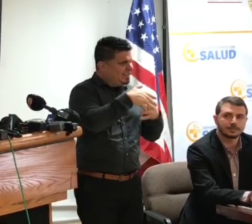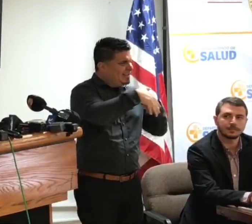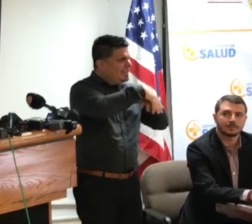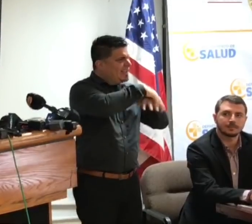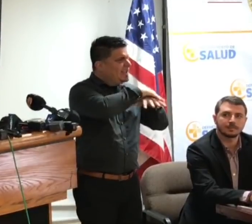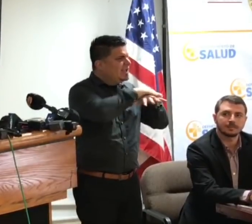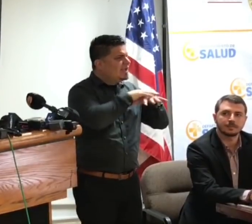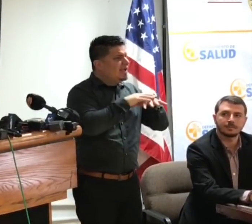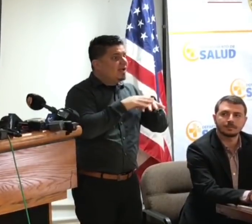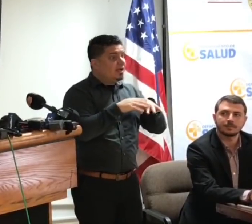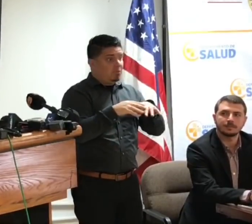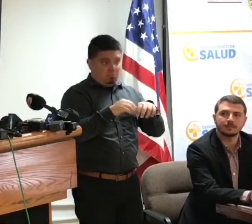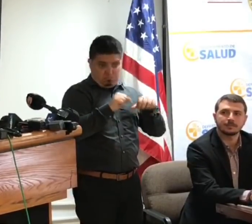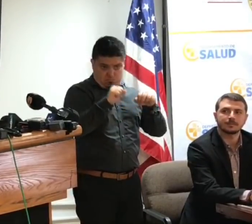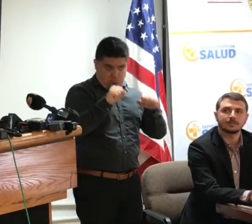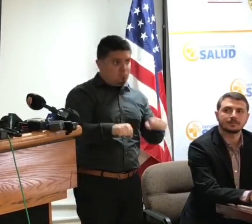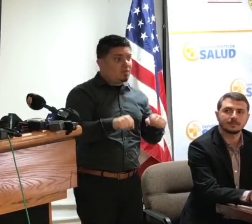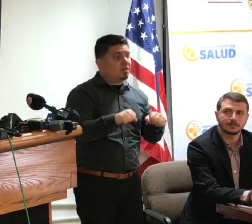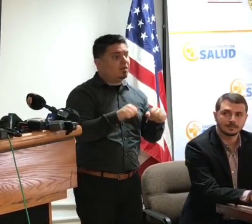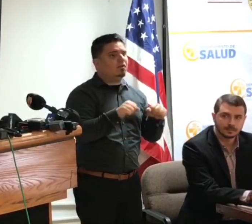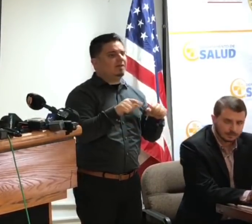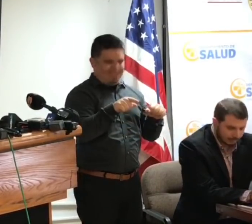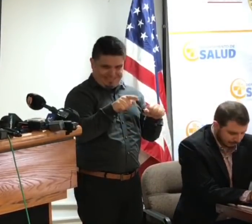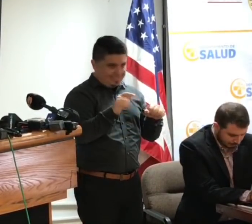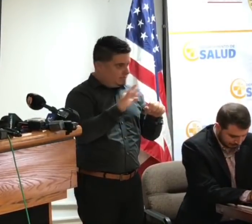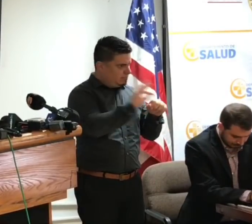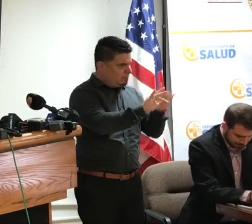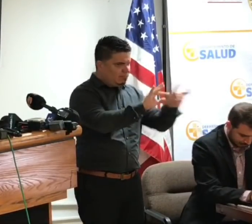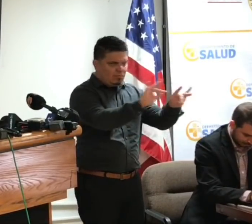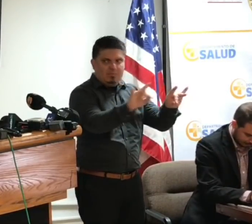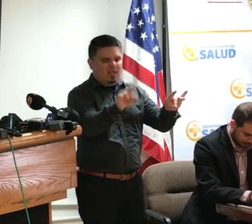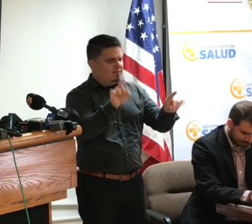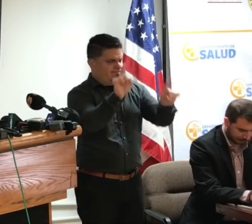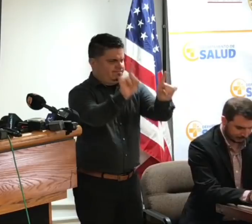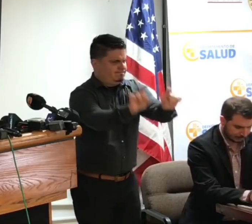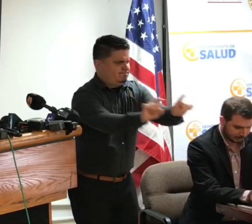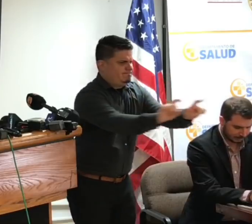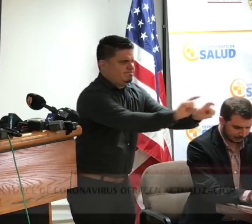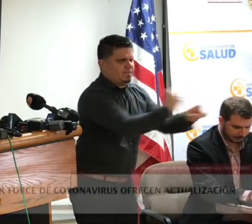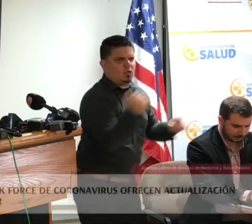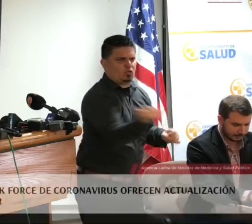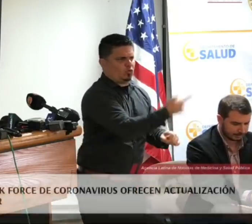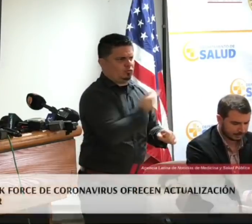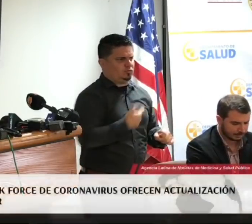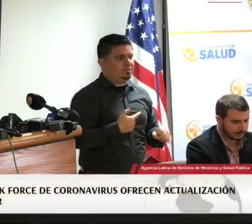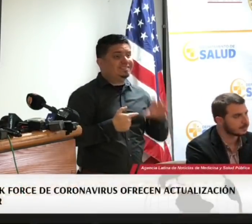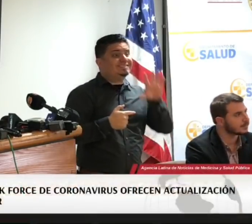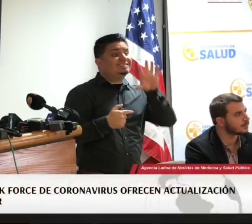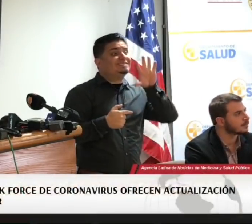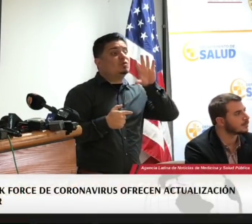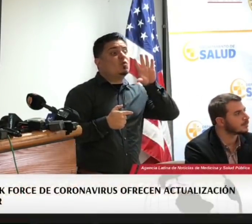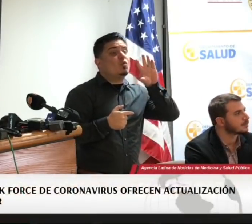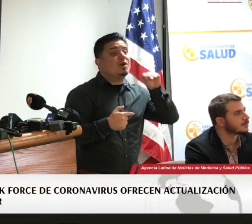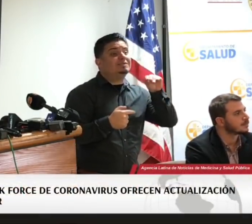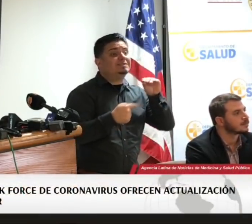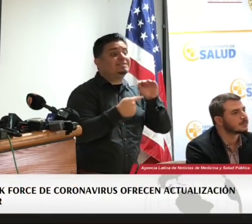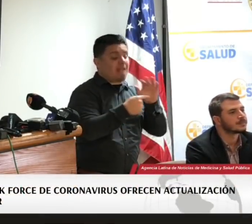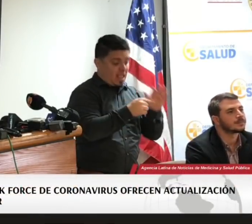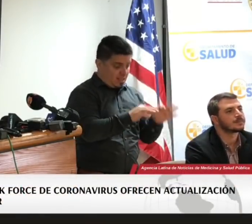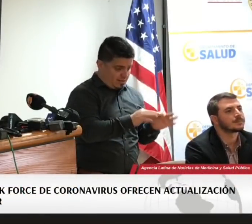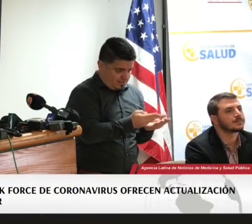que un paciente podrá generar 50 muestras, así que imagínense en un estado que hayan 100